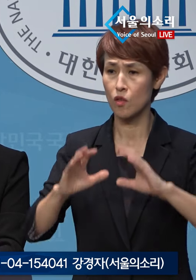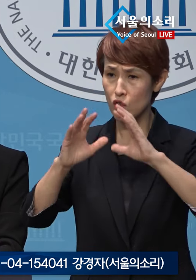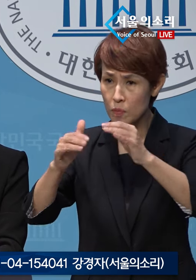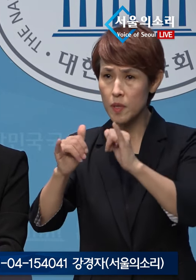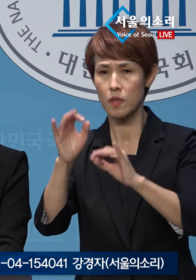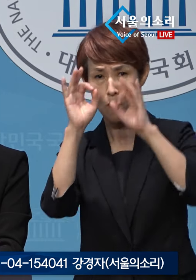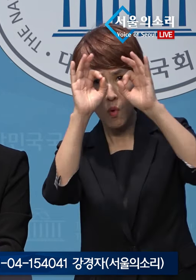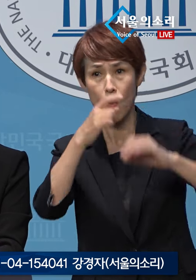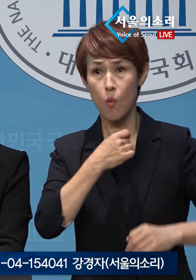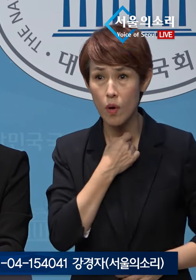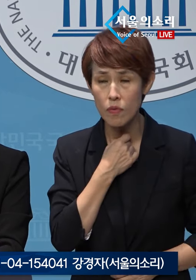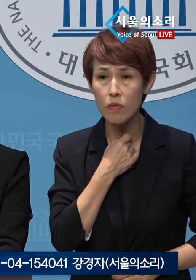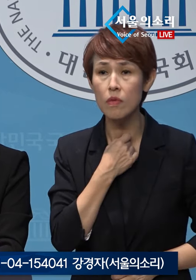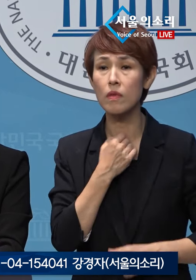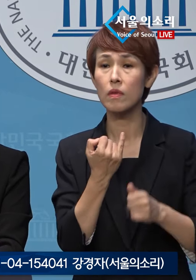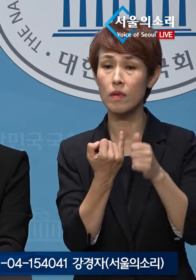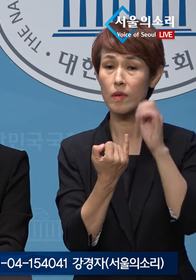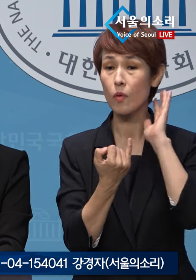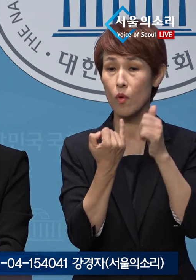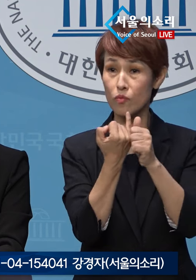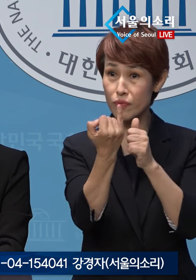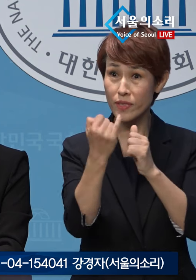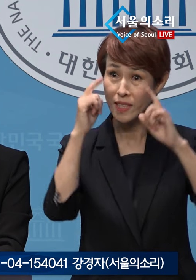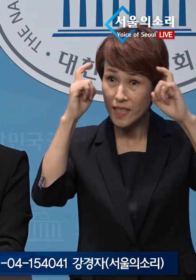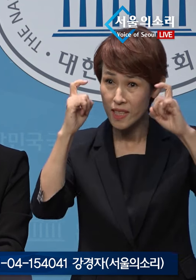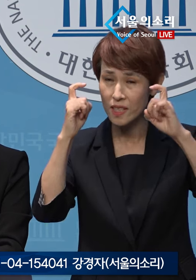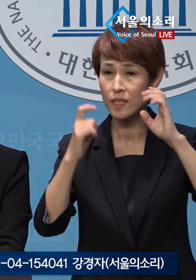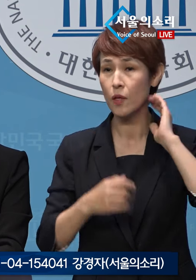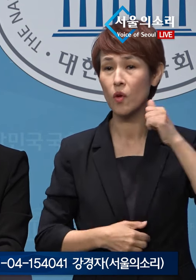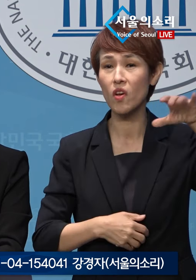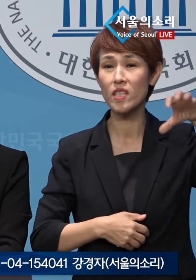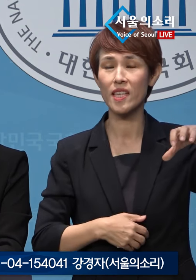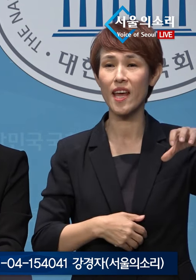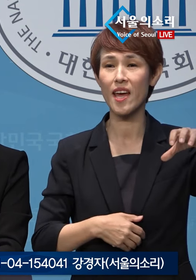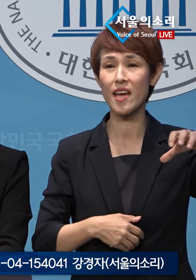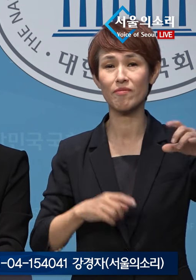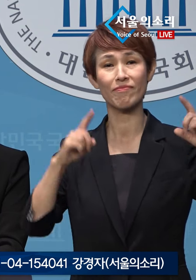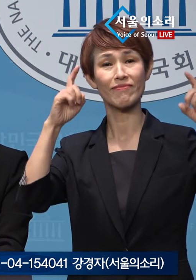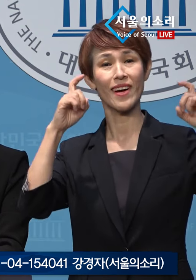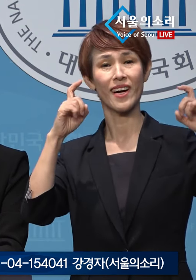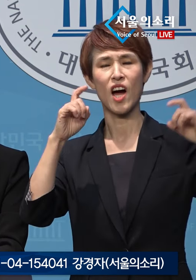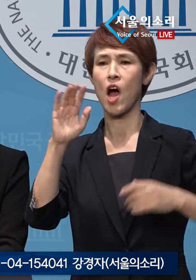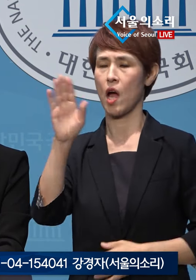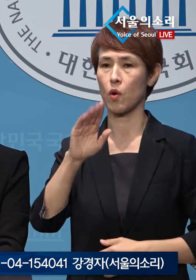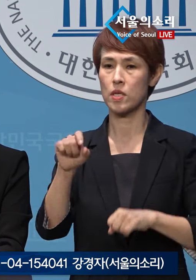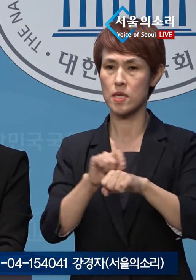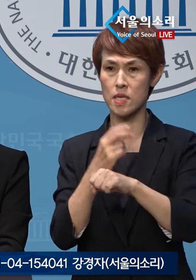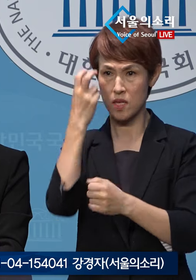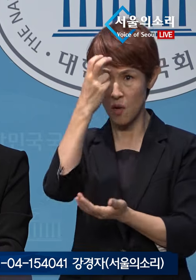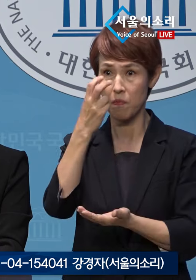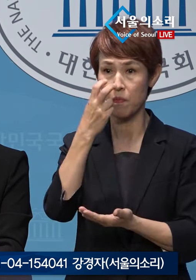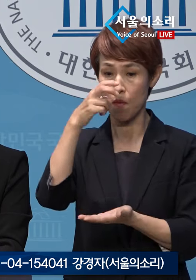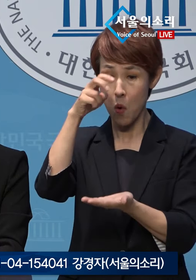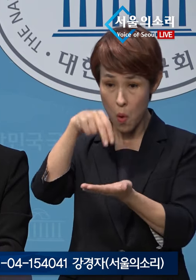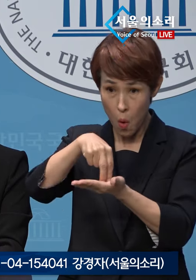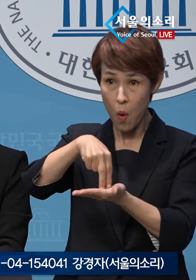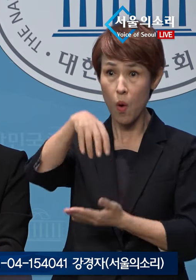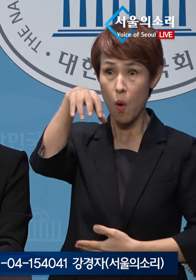국민이 보시길 원하는 김 여사의 사진은 대통령실의 화보 사진이 아니라 특검 포토라인 앞에 선